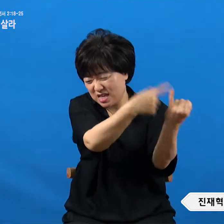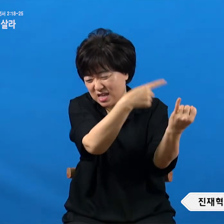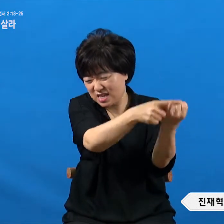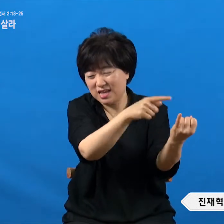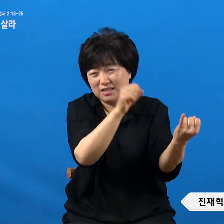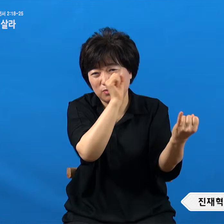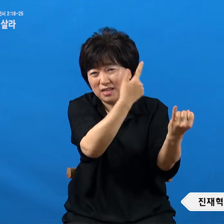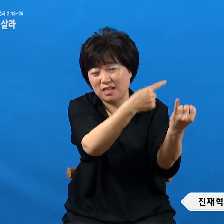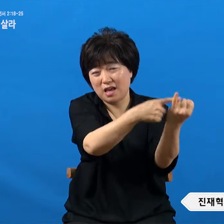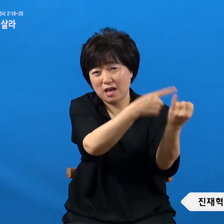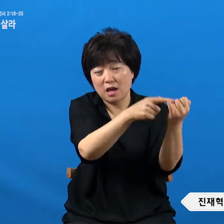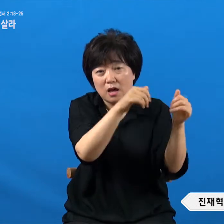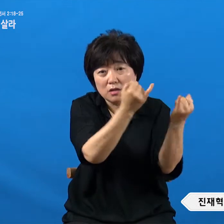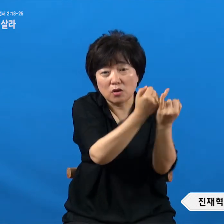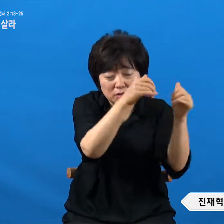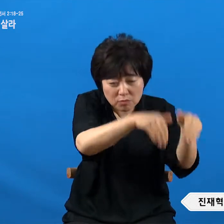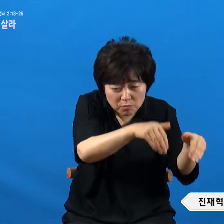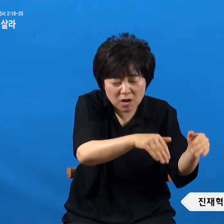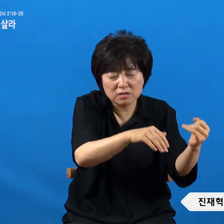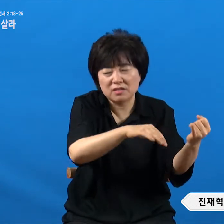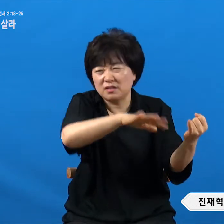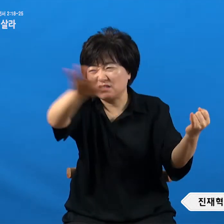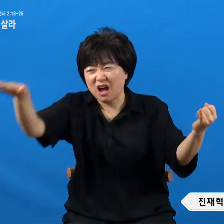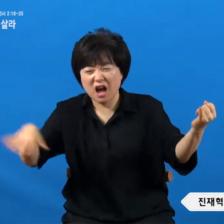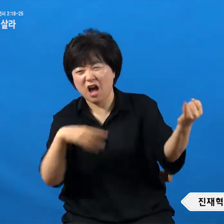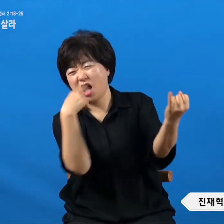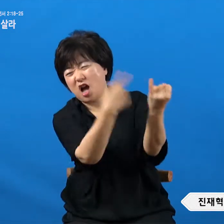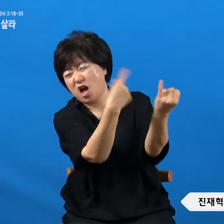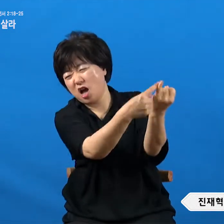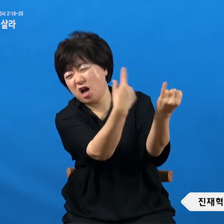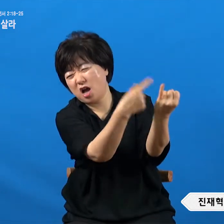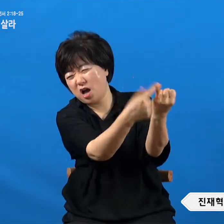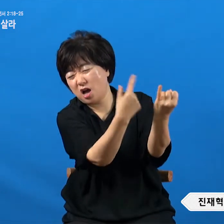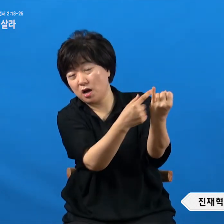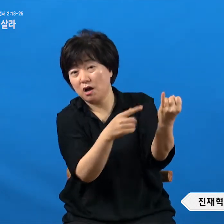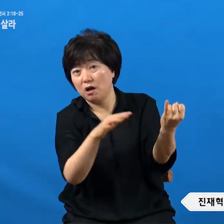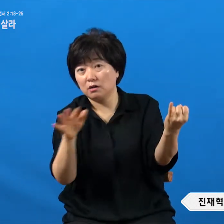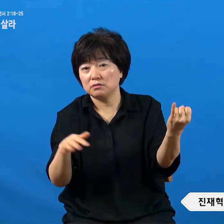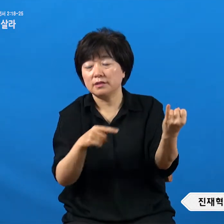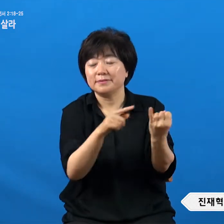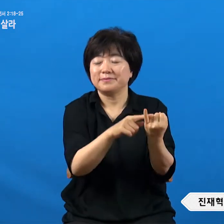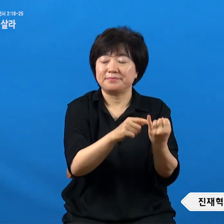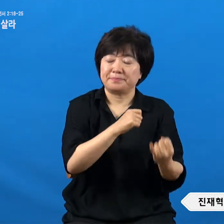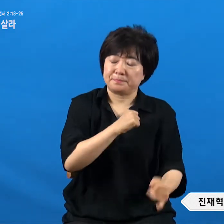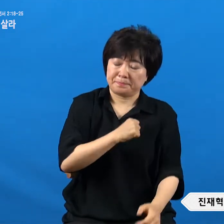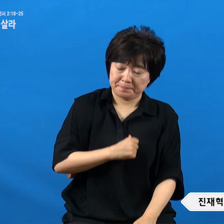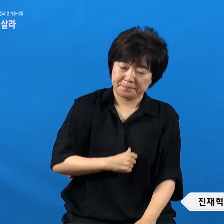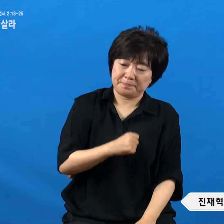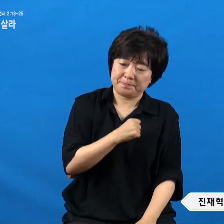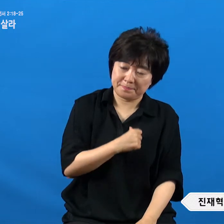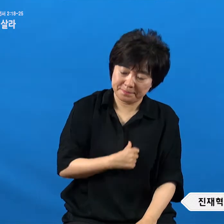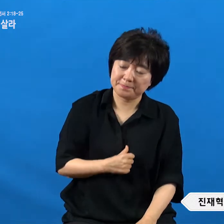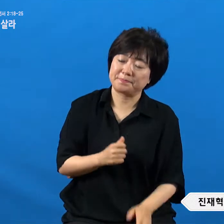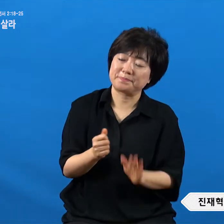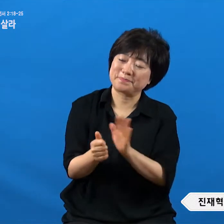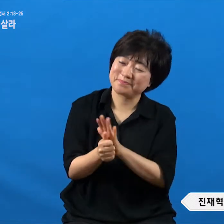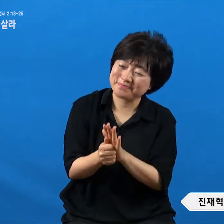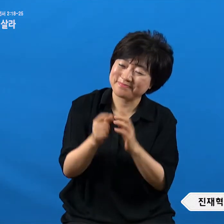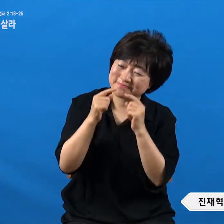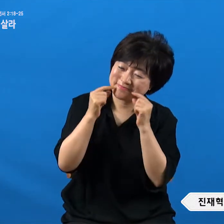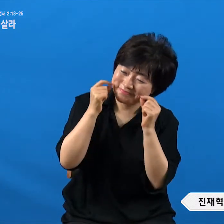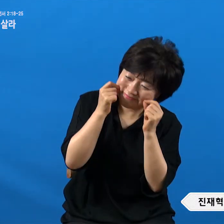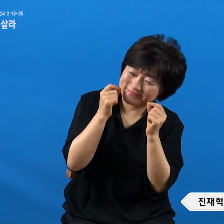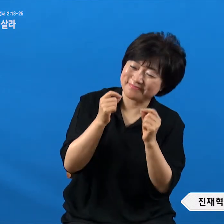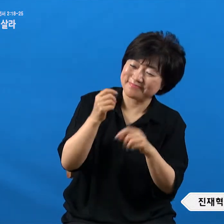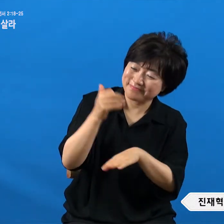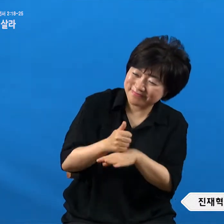하는지 모릅니다. 그런데 이 승무원은 그 모든 것들을 다 인내합니다. 친절하게 잘 받습니다. 여전히